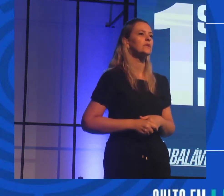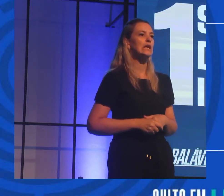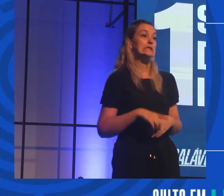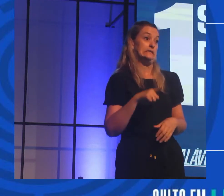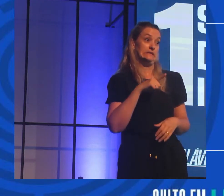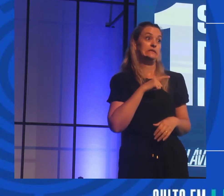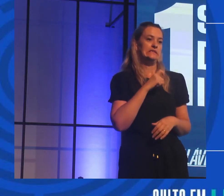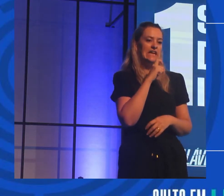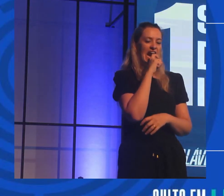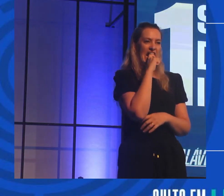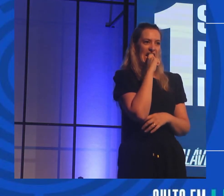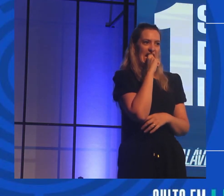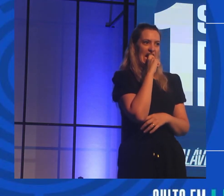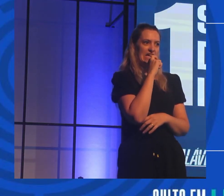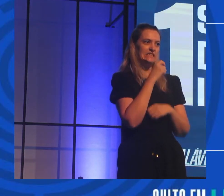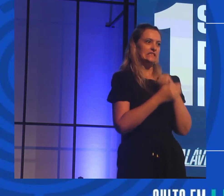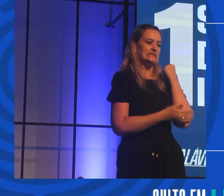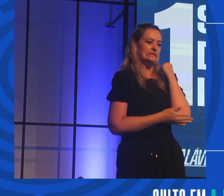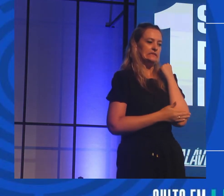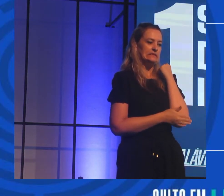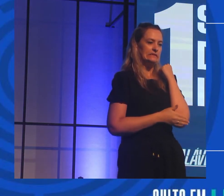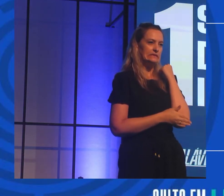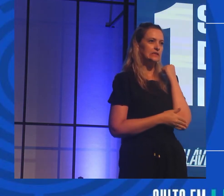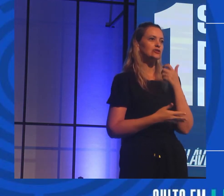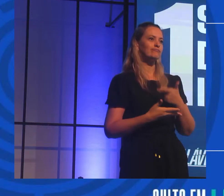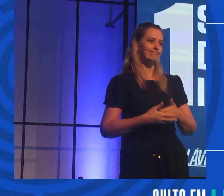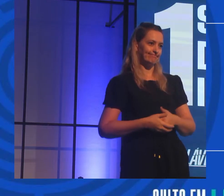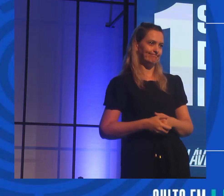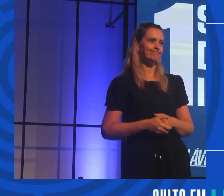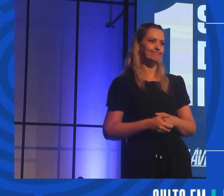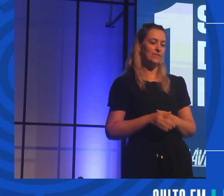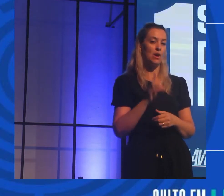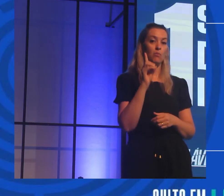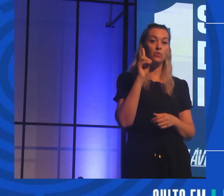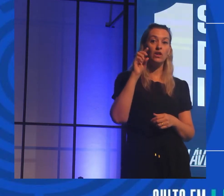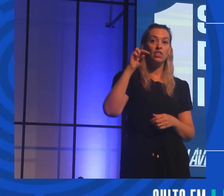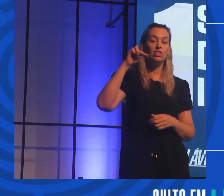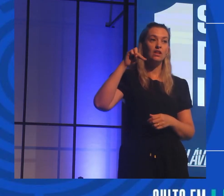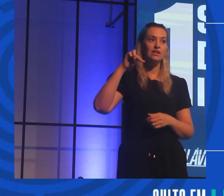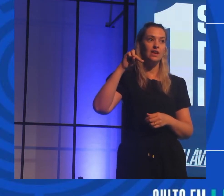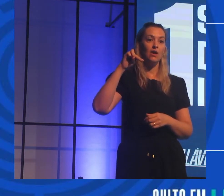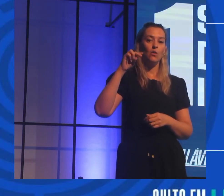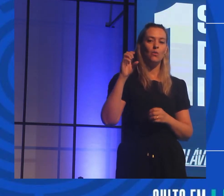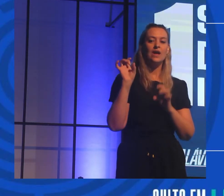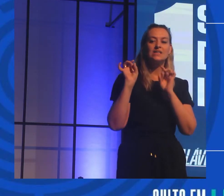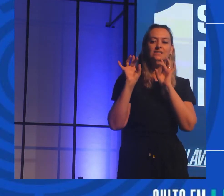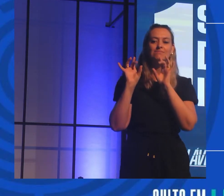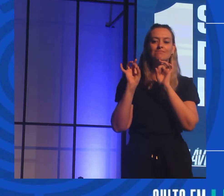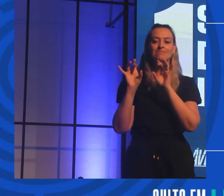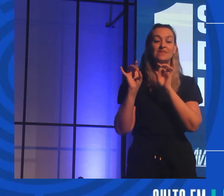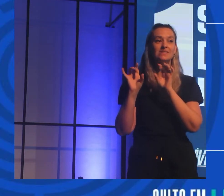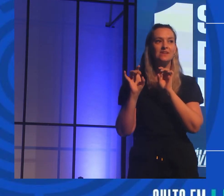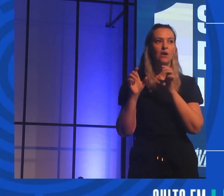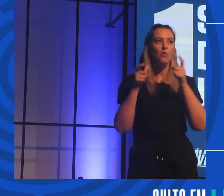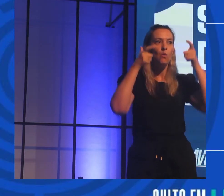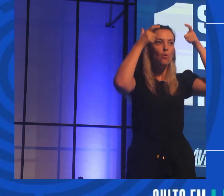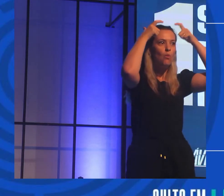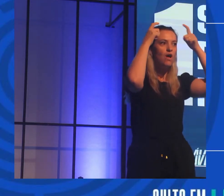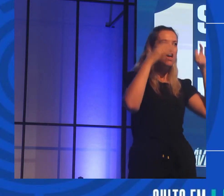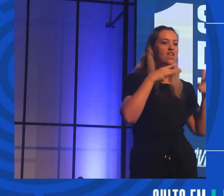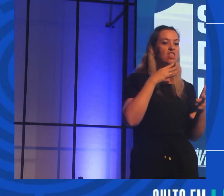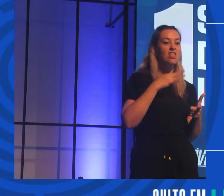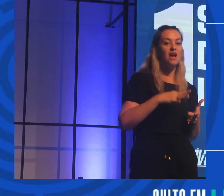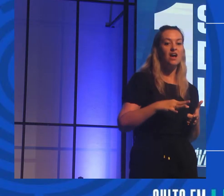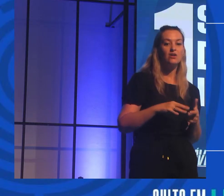inveja. A atenção agora está colocada em Daniel, ele é o queridinho do rei. E